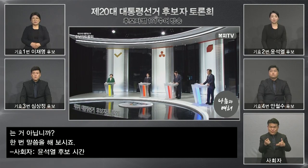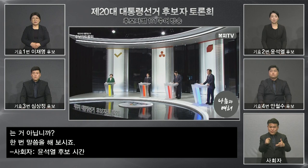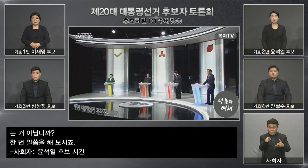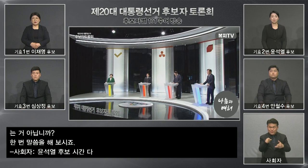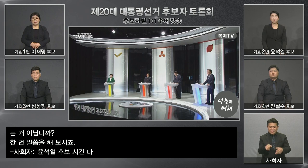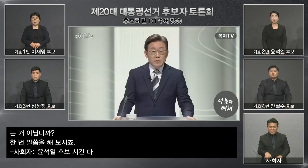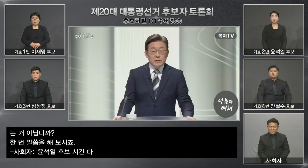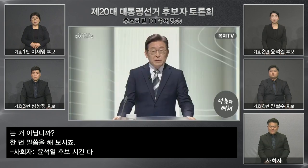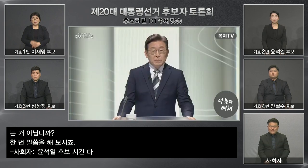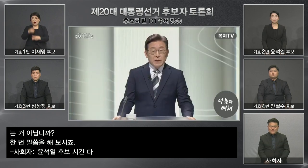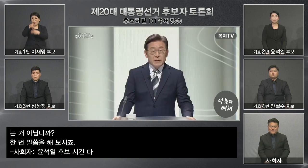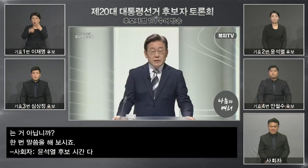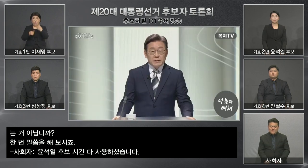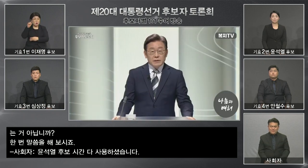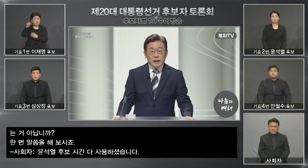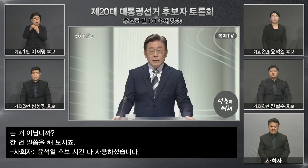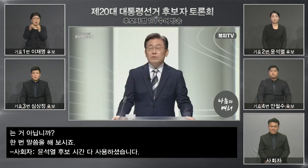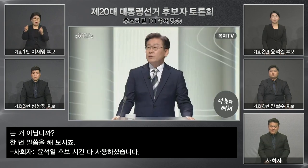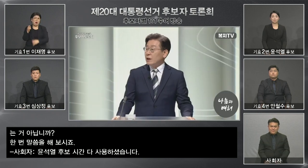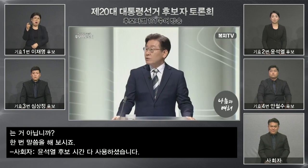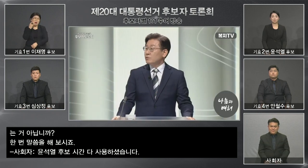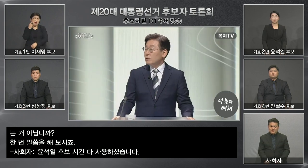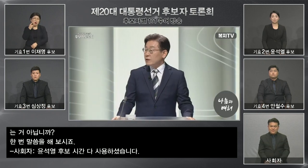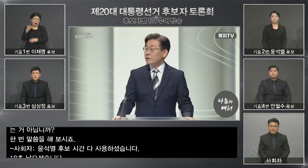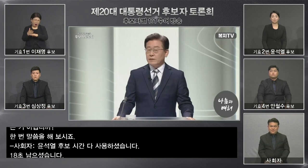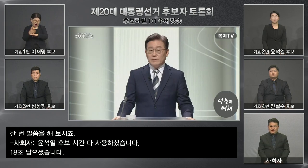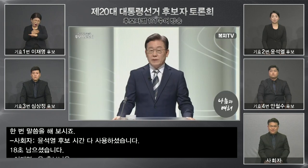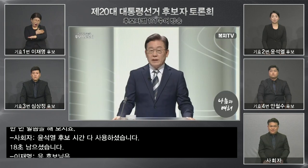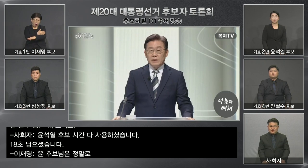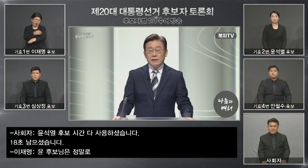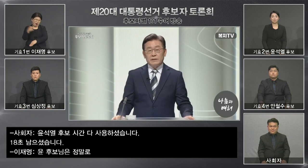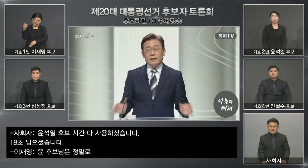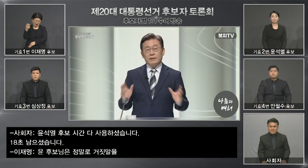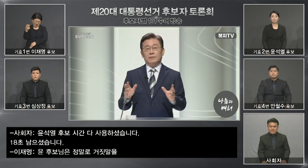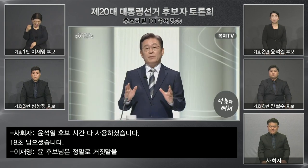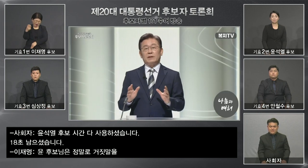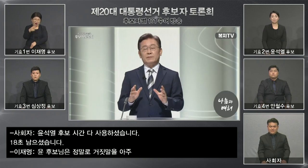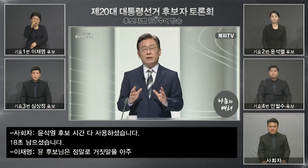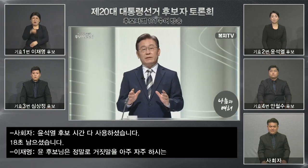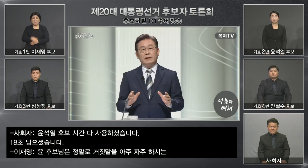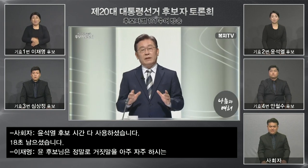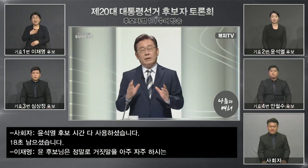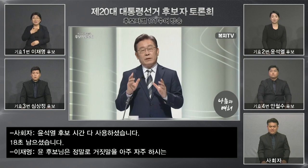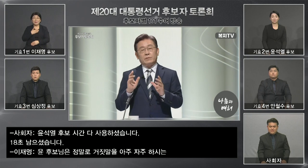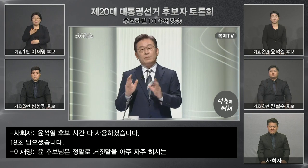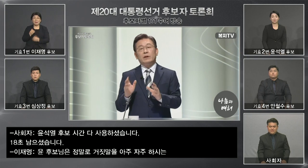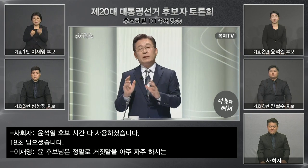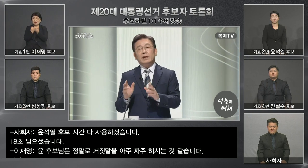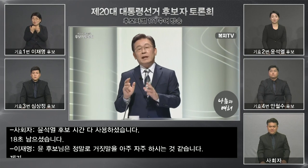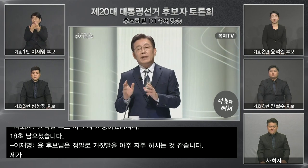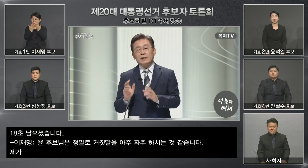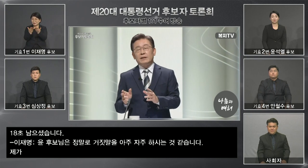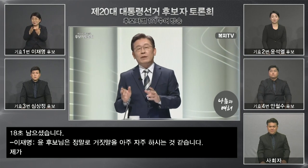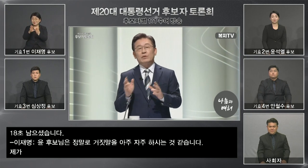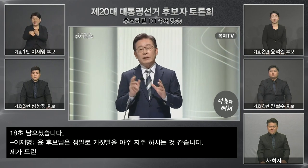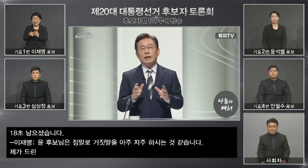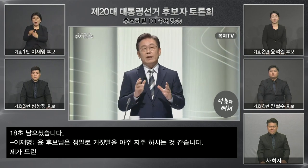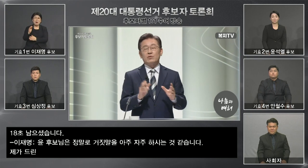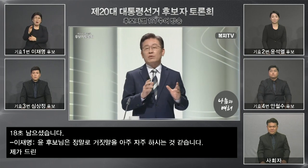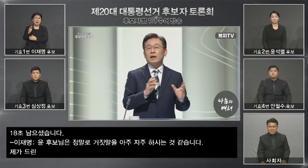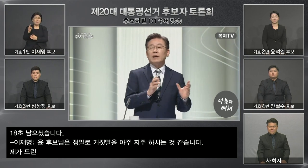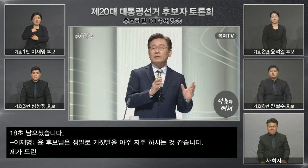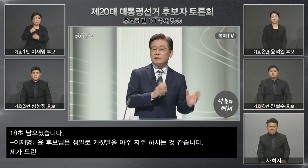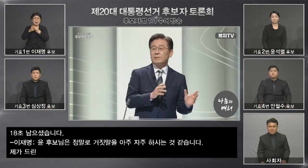윤 후보님은 정말로 거짓말을 아주 자주 하시는 것 같습니다. 제가 드린 말씀은 먼 나라 일인데